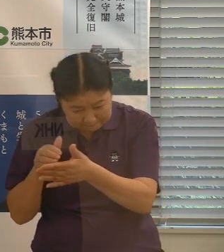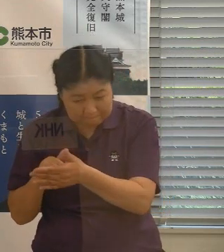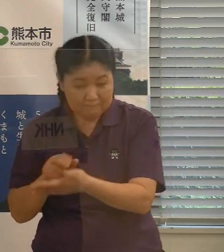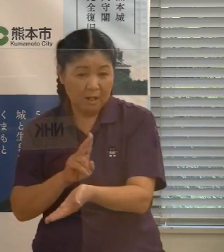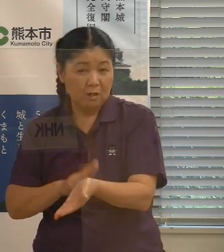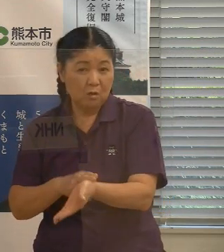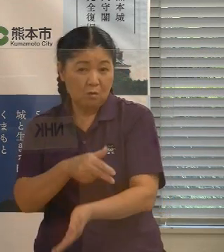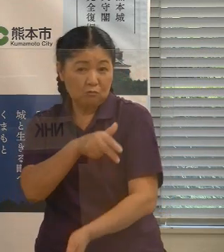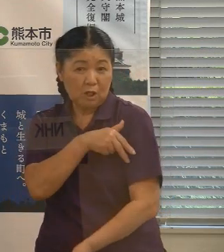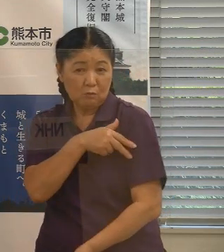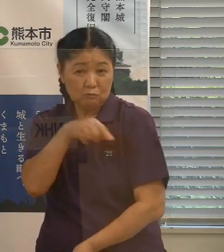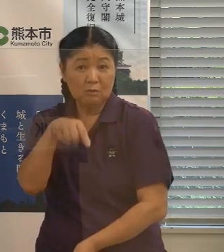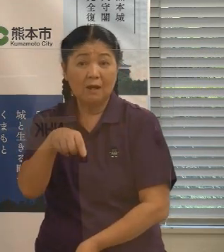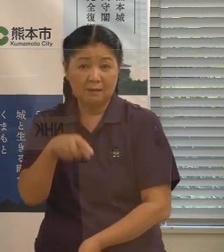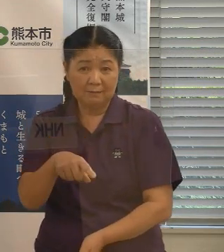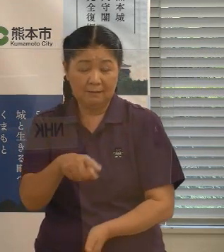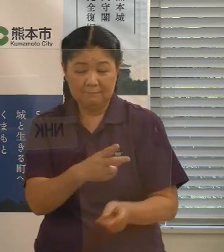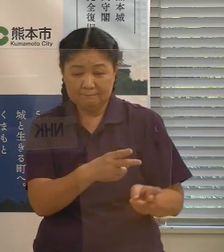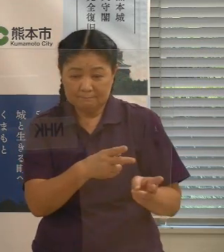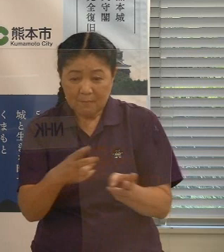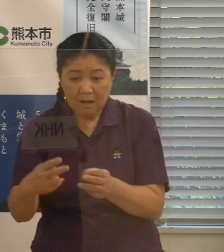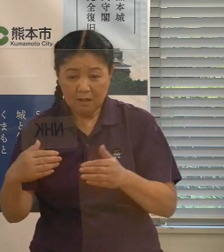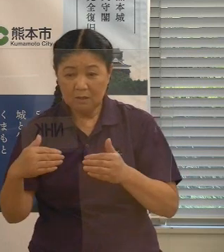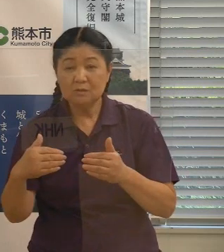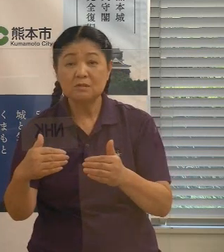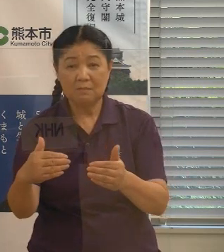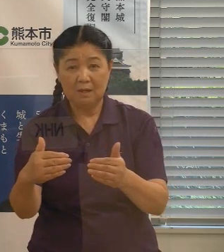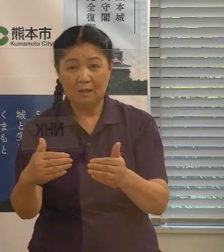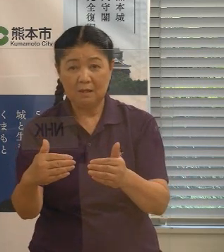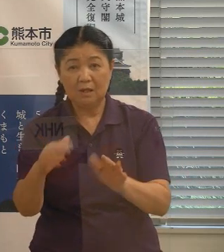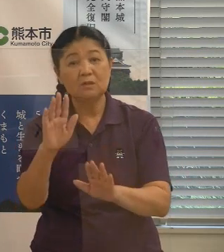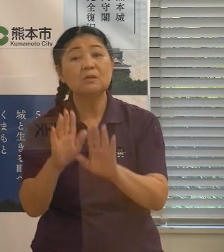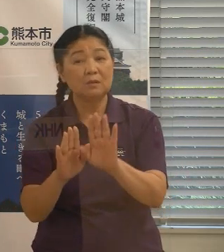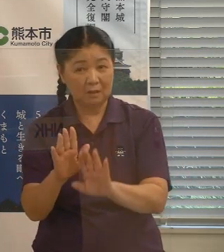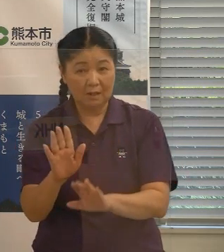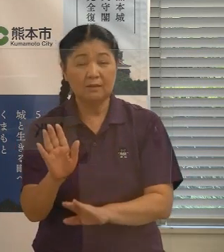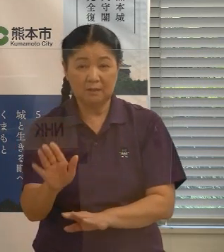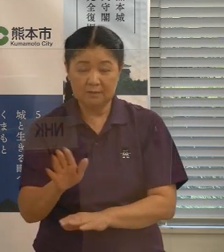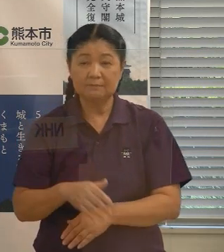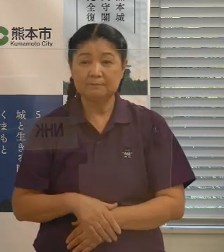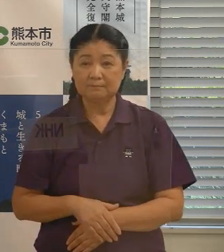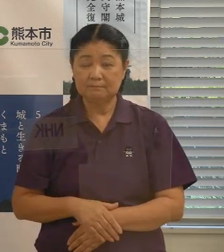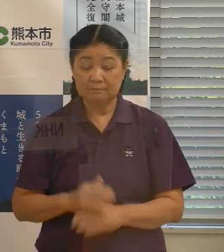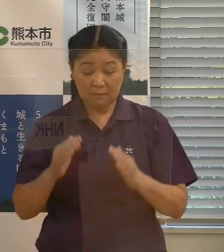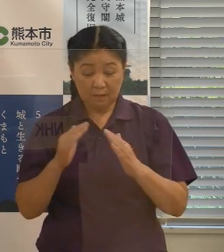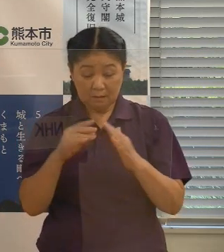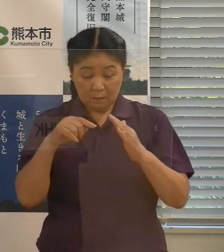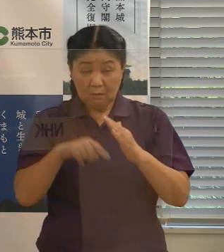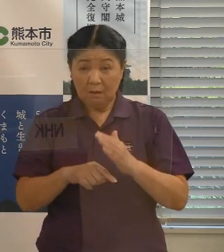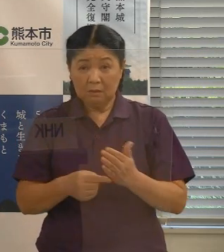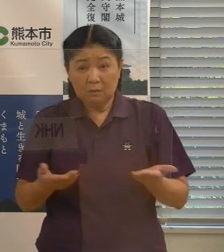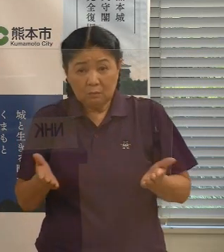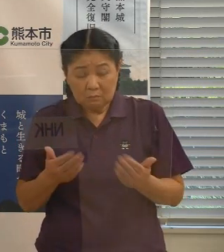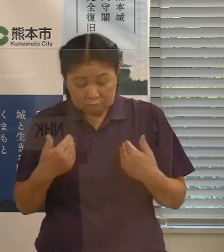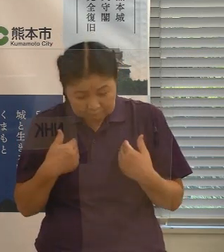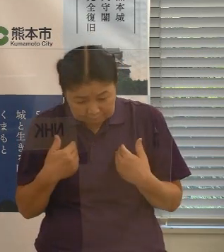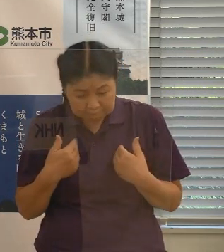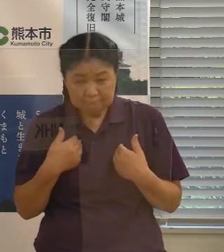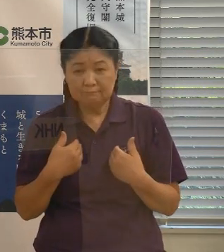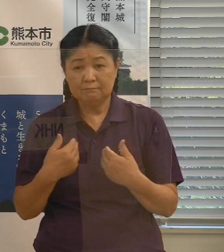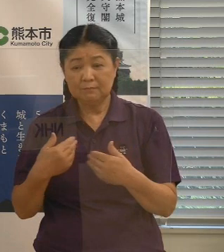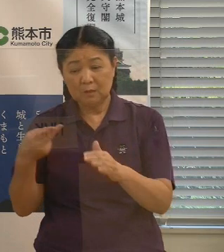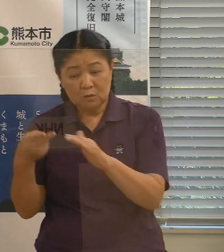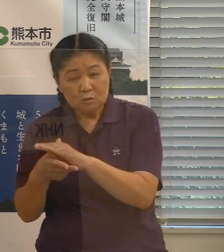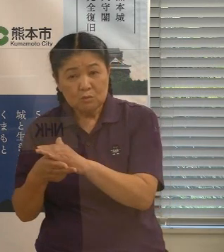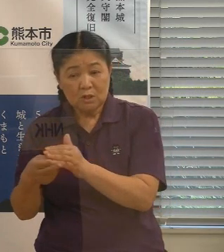の中で体制を確保したところでございます。また自宅療養および入院調整中